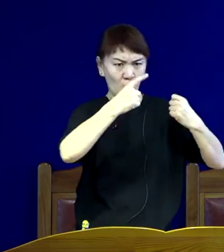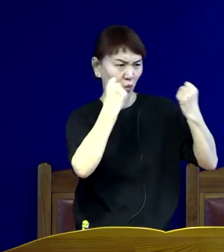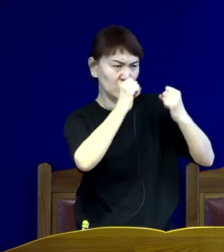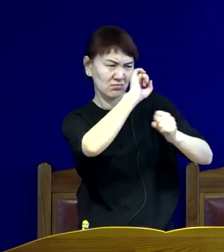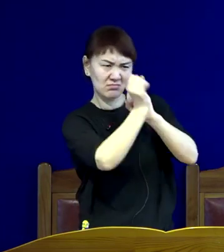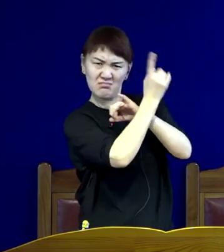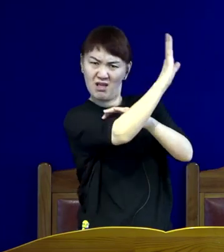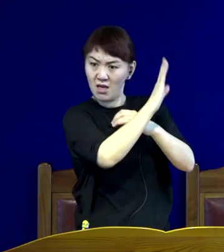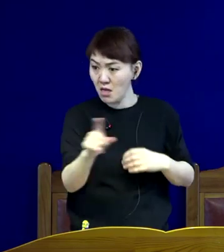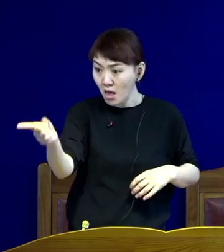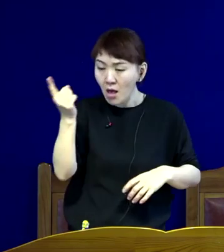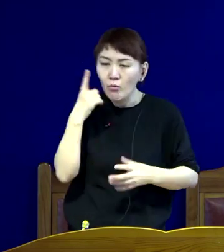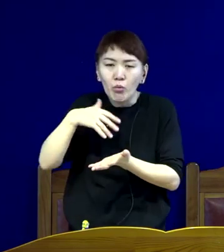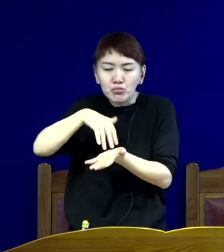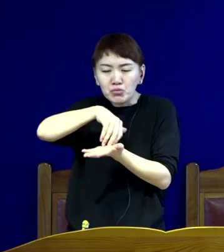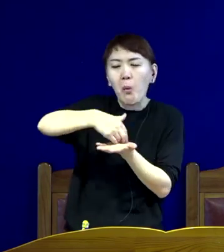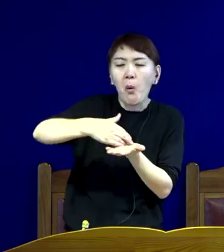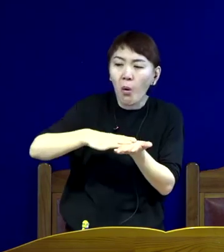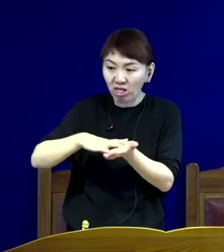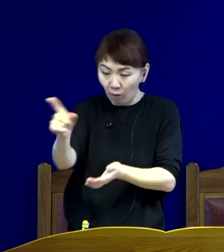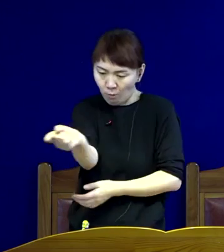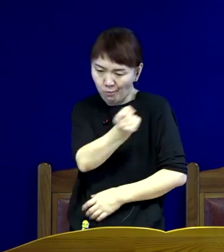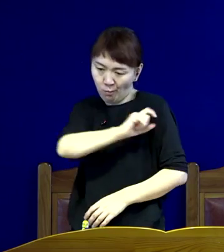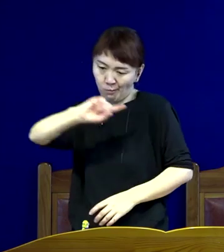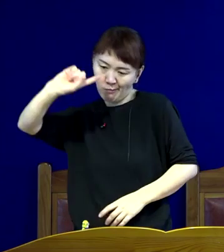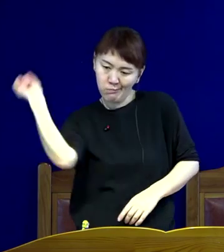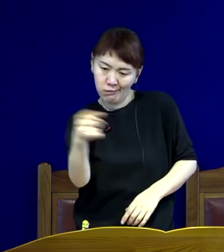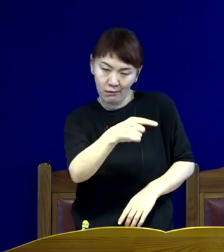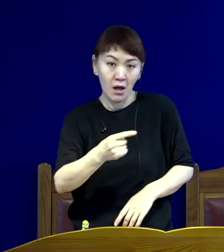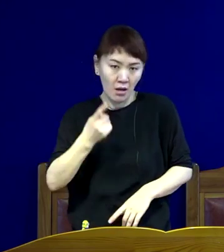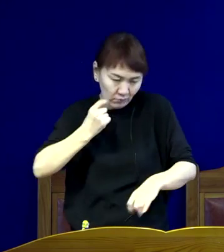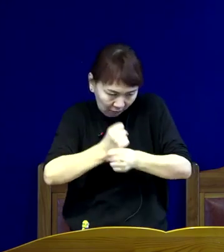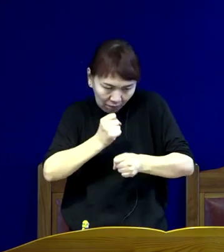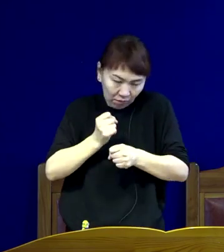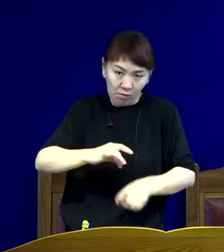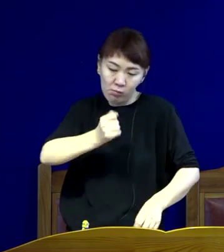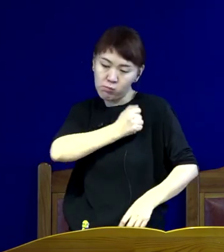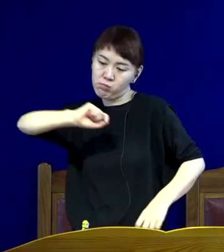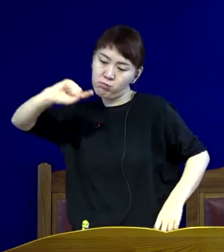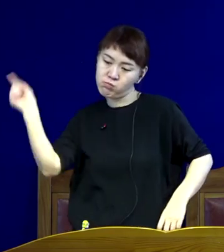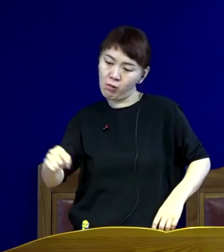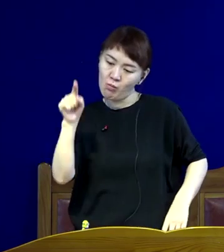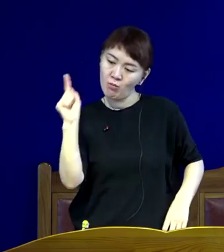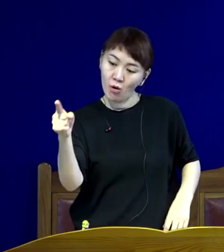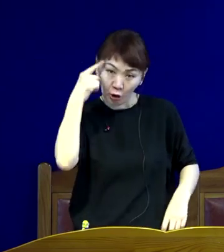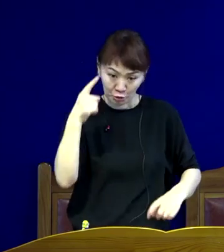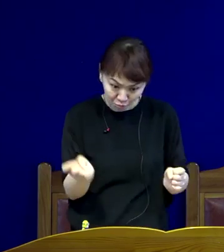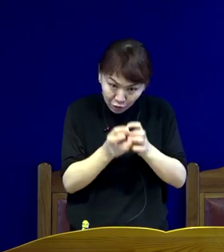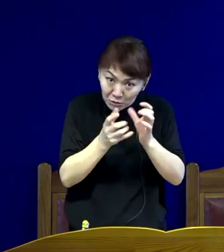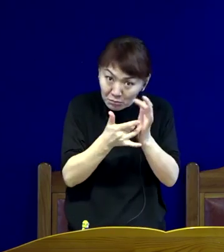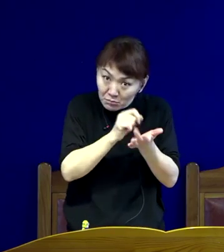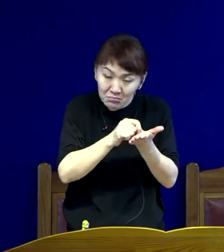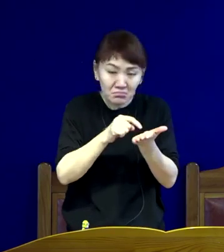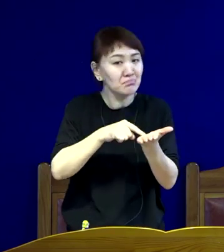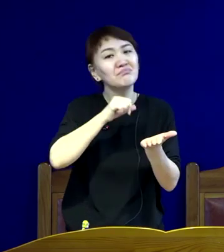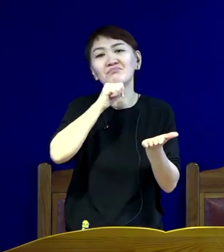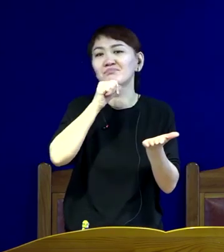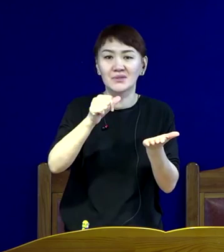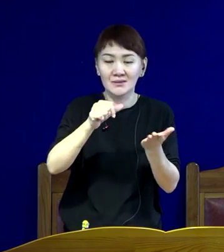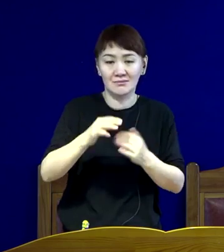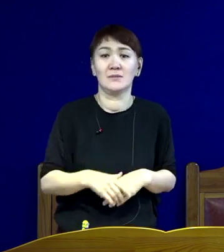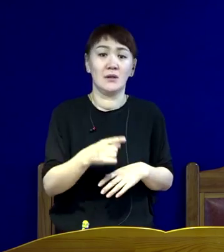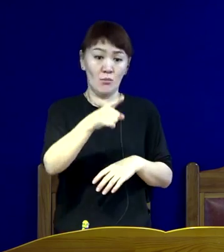учраас боол шиг амьдраа. Ийм утгаар биш ээ. За бурхан эрэгтэй эмэгтэй хоёр хүнээр гэр бүлийг